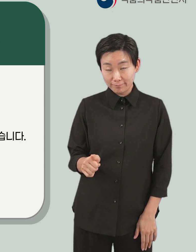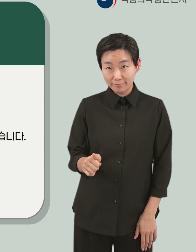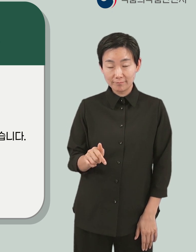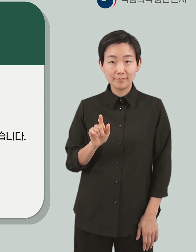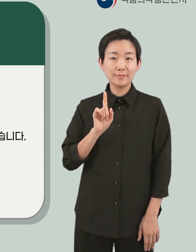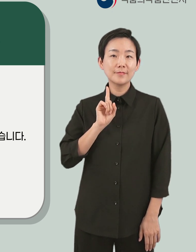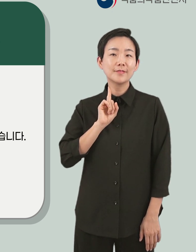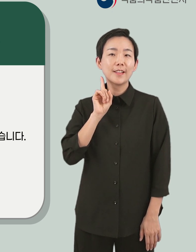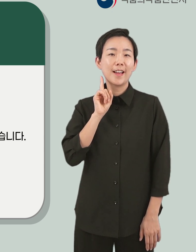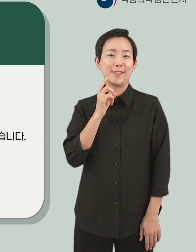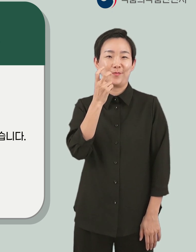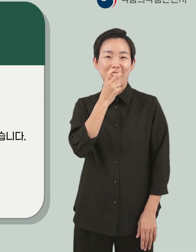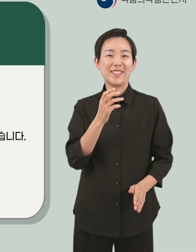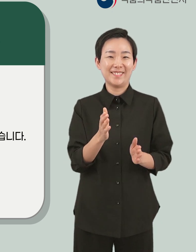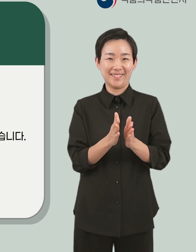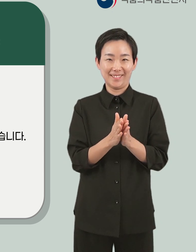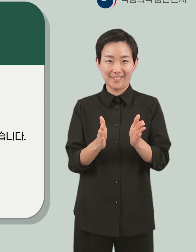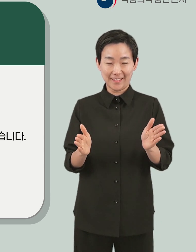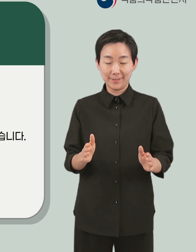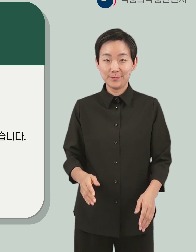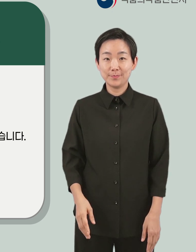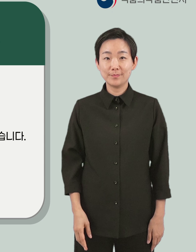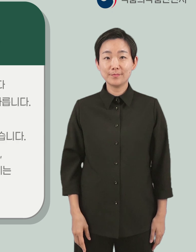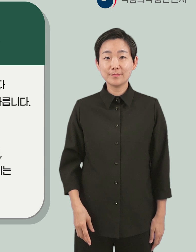측정이 진행됩니다.